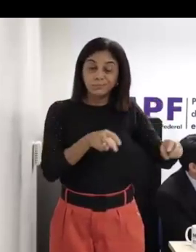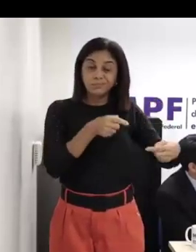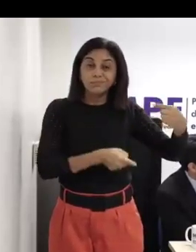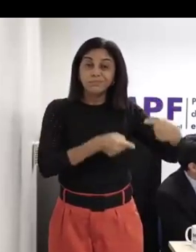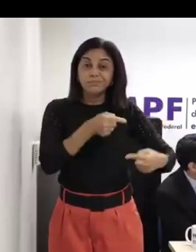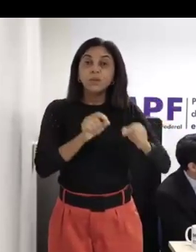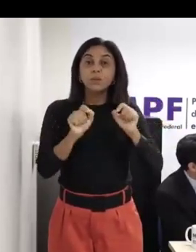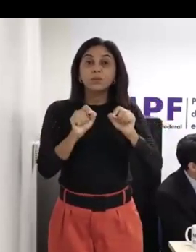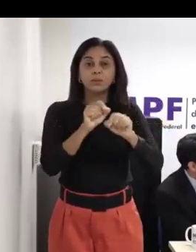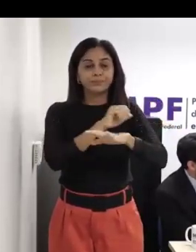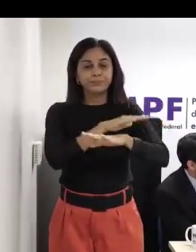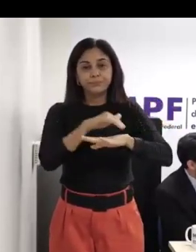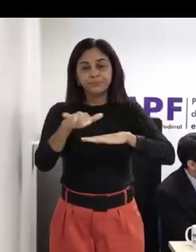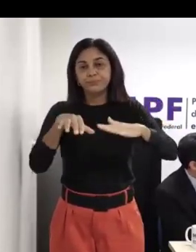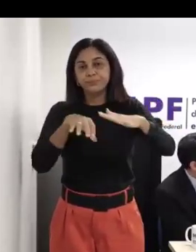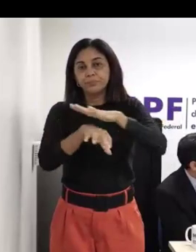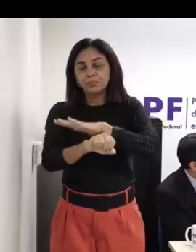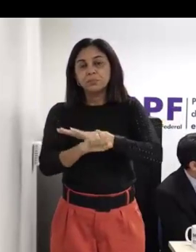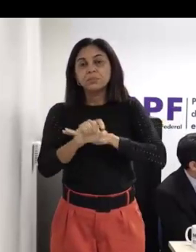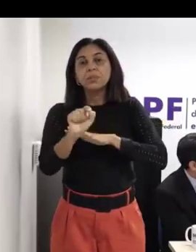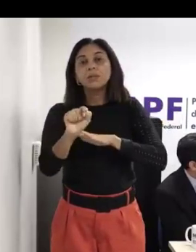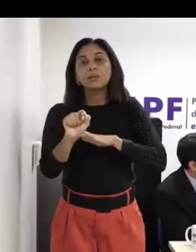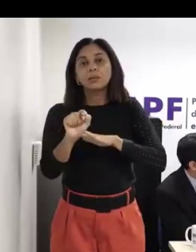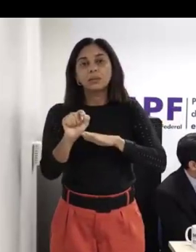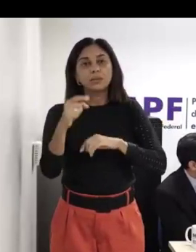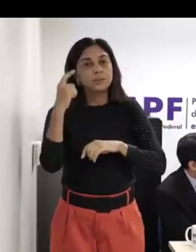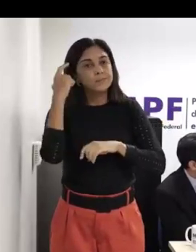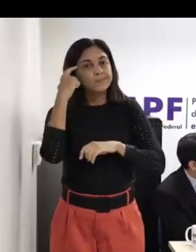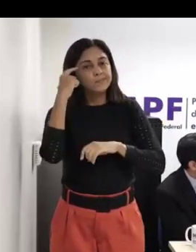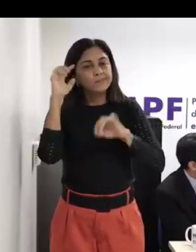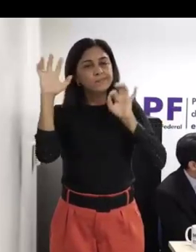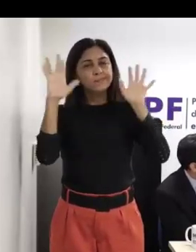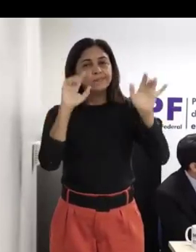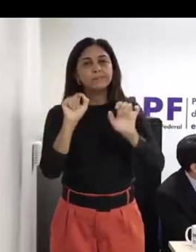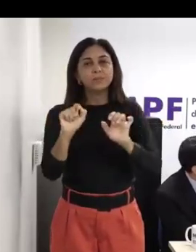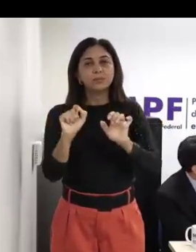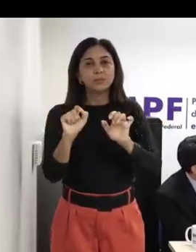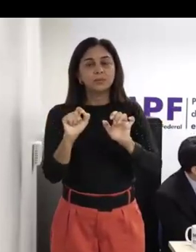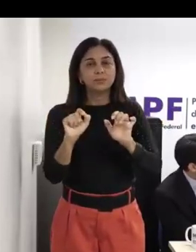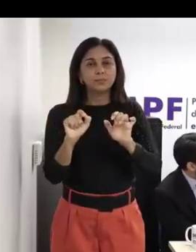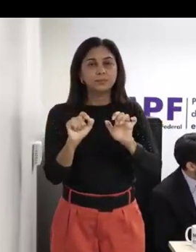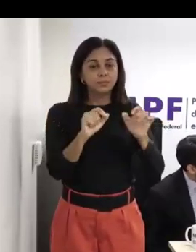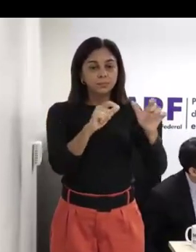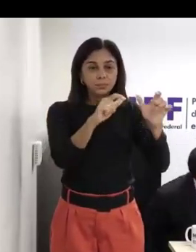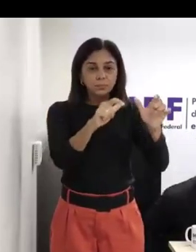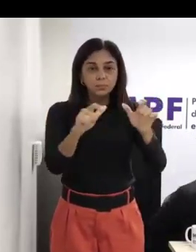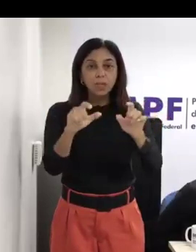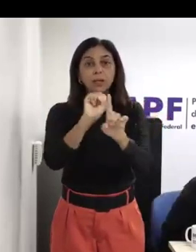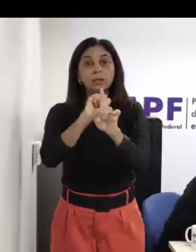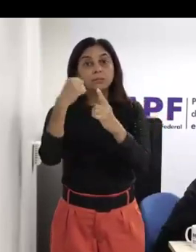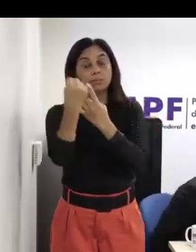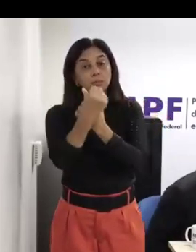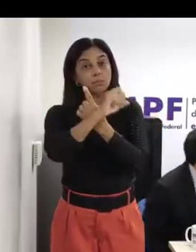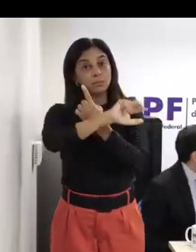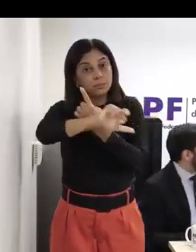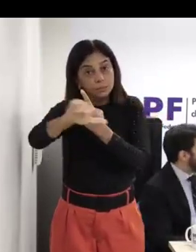aos crimes é muito importante que nós estejamos conscientes das diferentes camadas que compõem a nossa sociedade